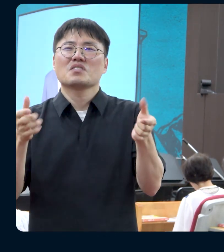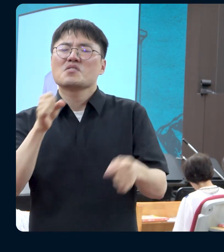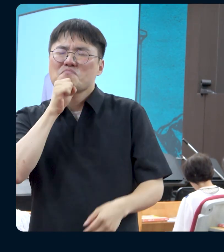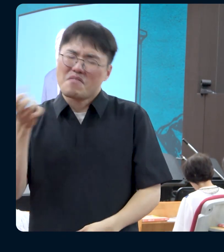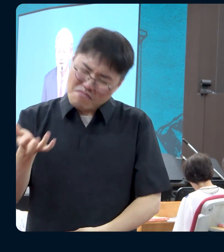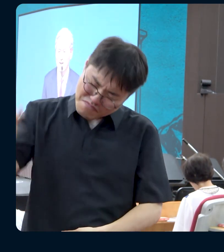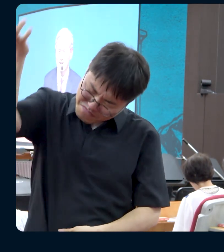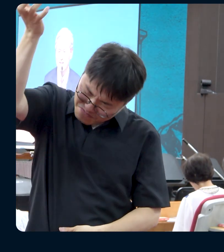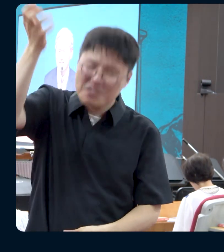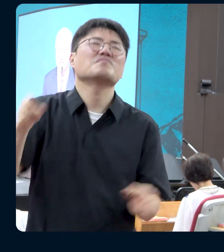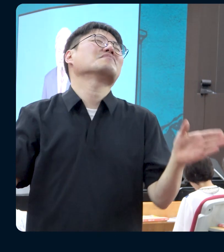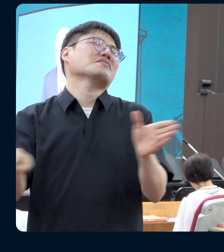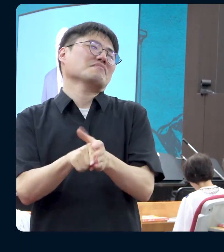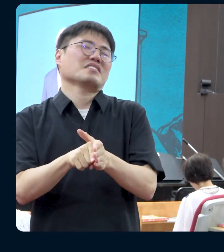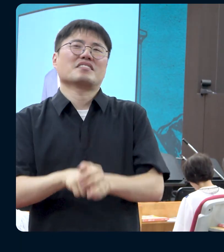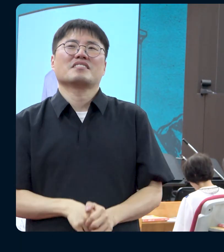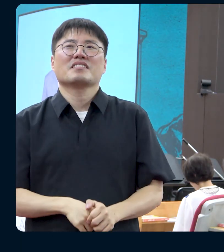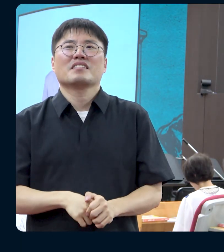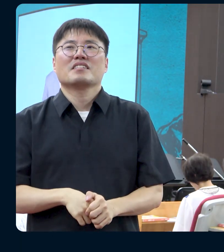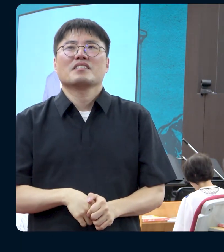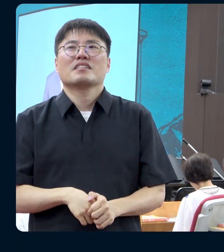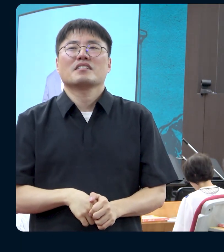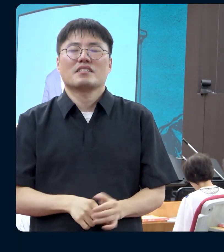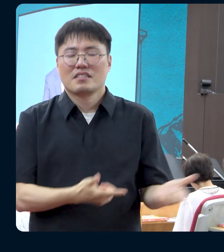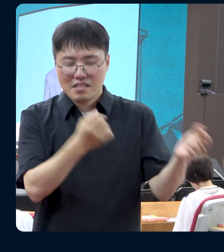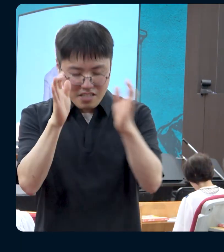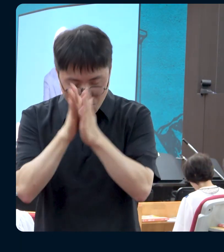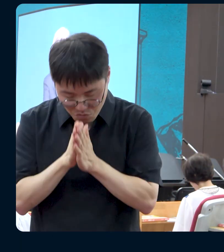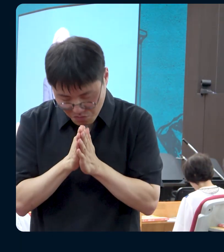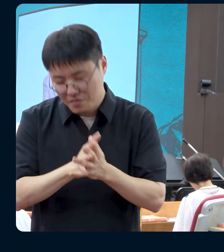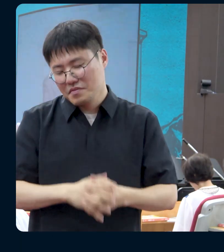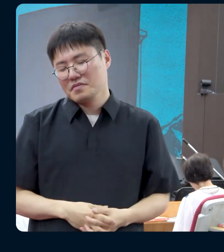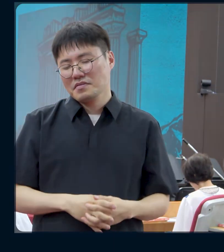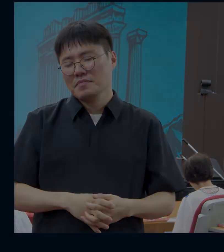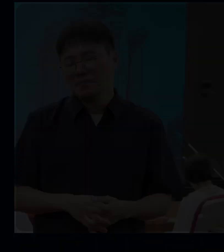크레딧이 올라가는 줄로 믿습니다. 기도하겠습니다.